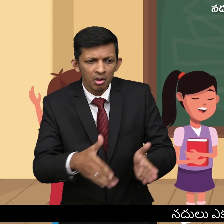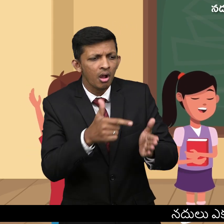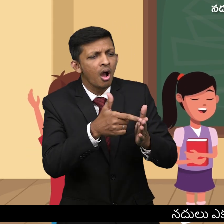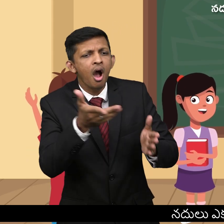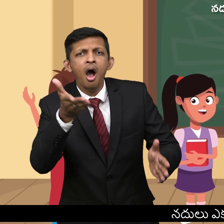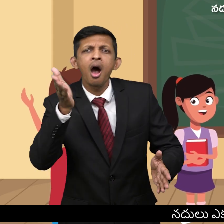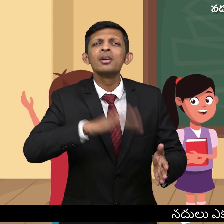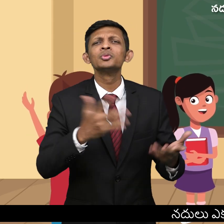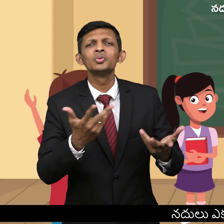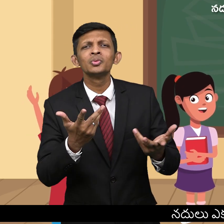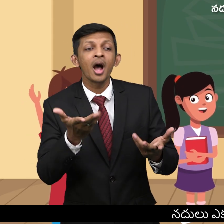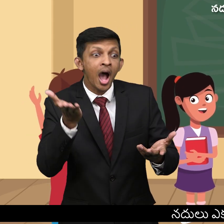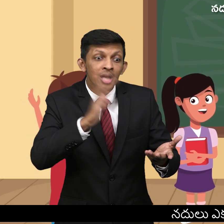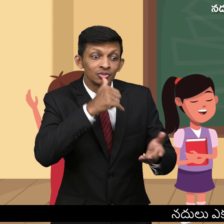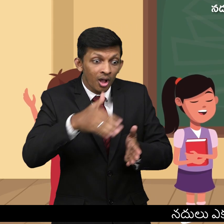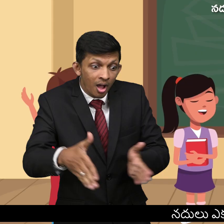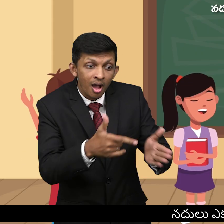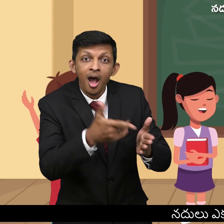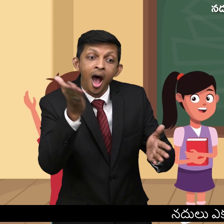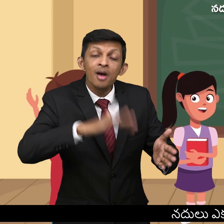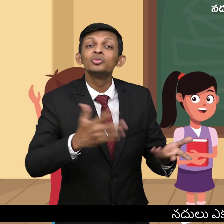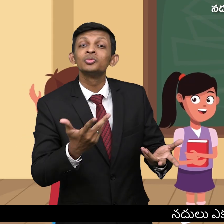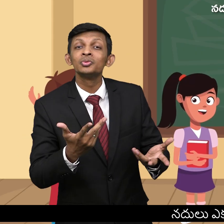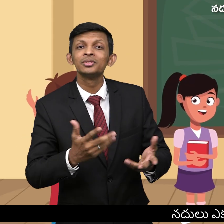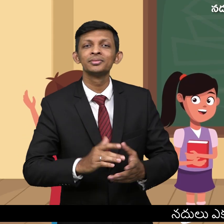నదులు ఎక్కడి నుండి వస్తాయి?